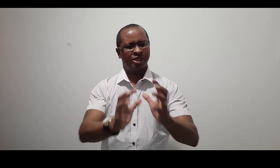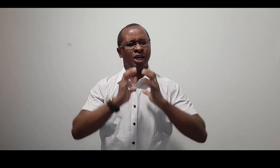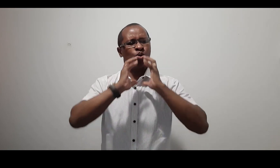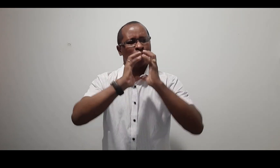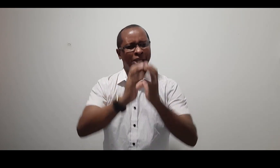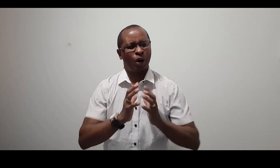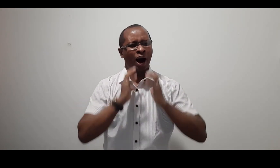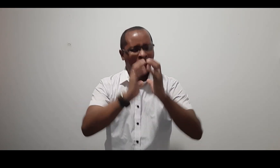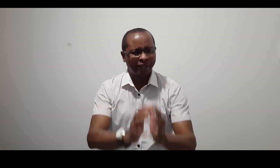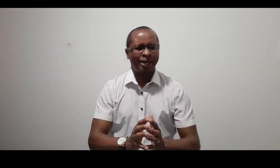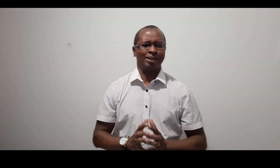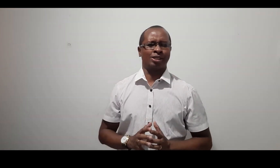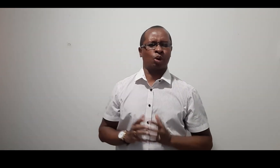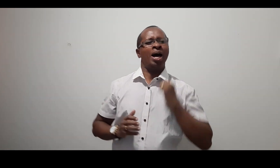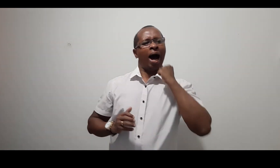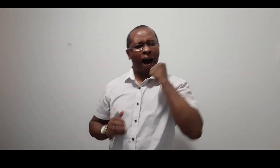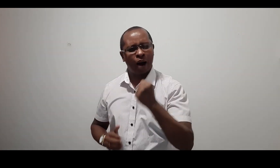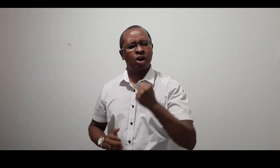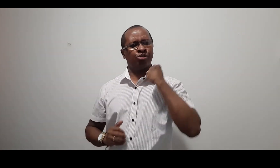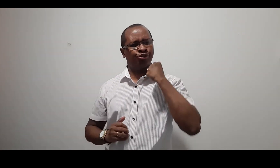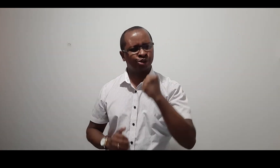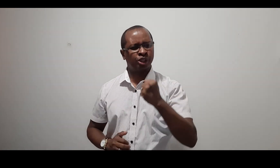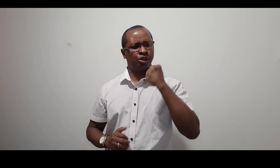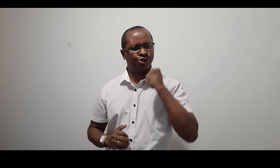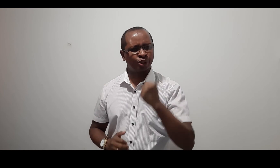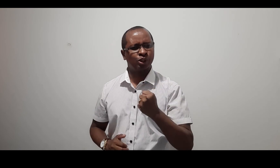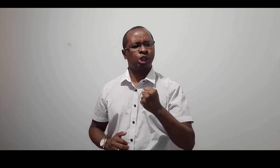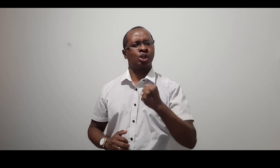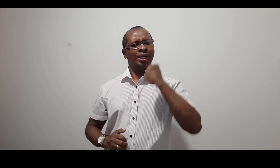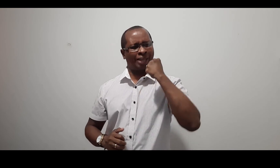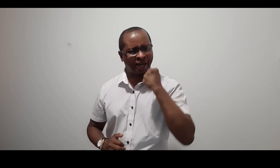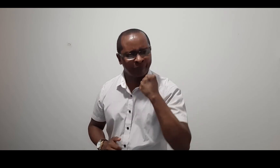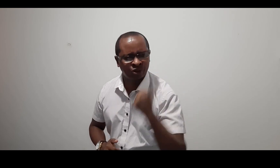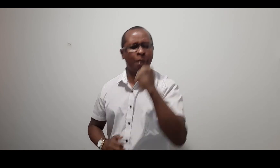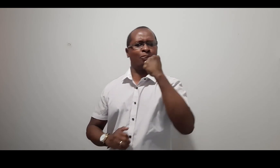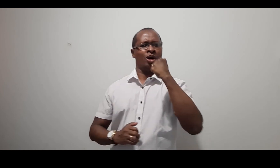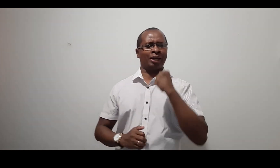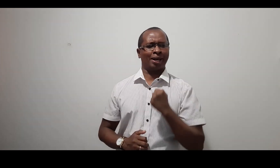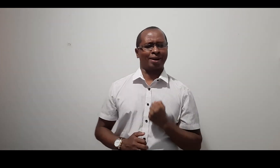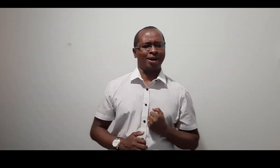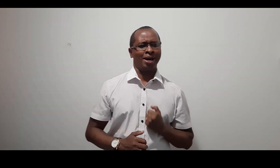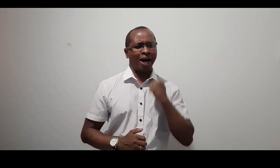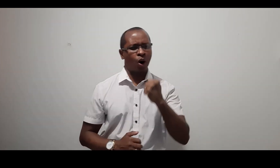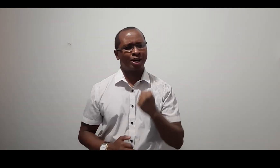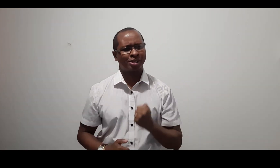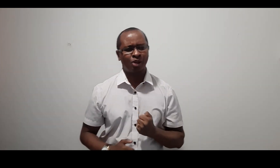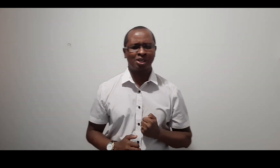ny omeninao araka ny iratsika hoe aoka ny foko sy ny fonao Jesosy hiara-mitempo tena iray, ary aoka ny saiko sy ny